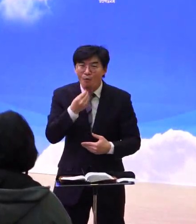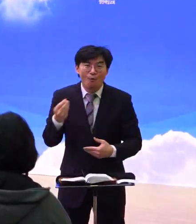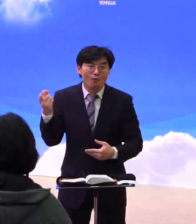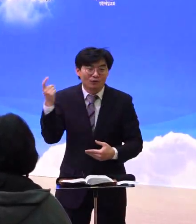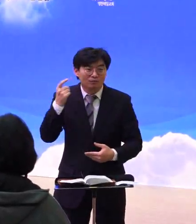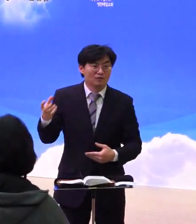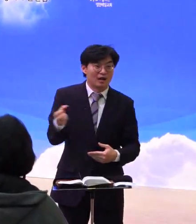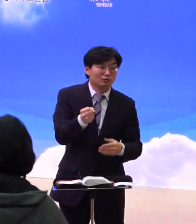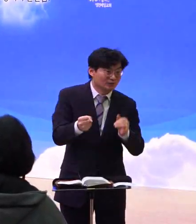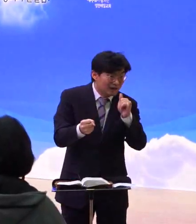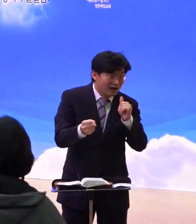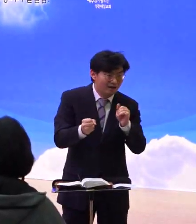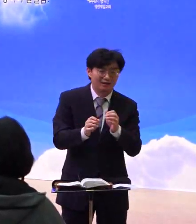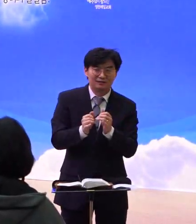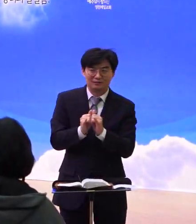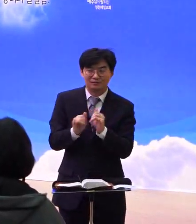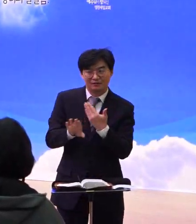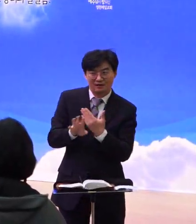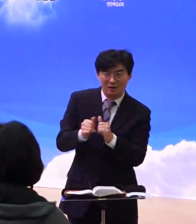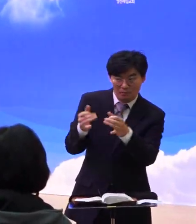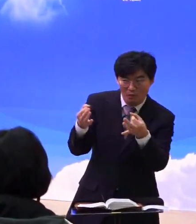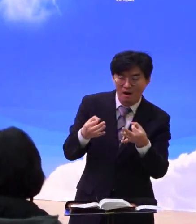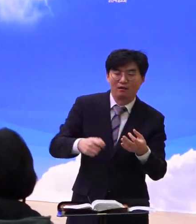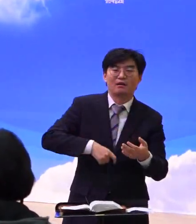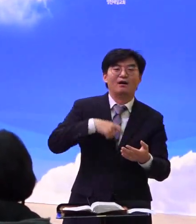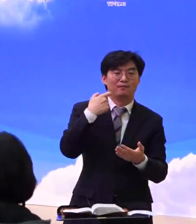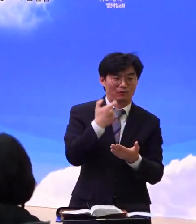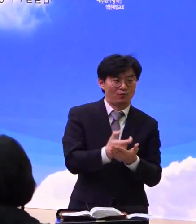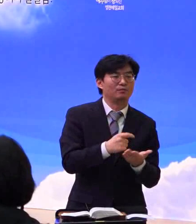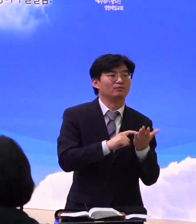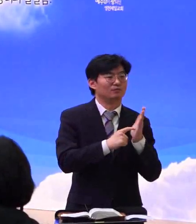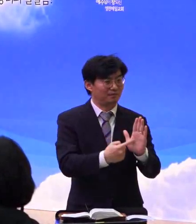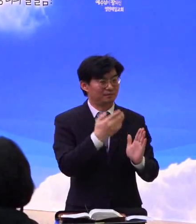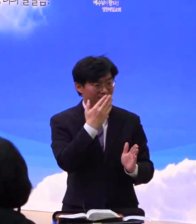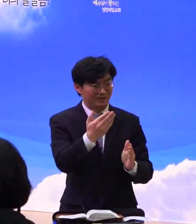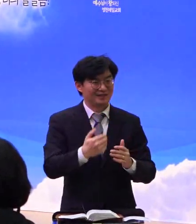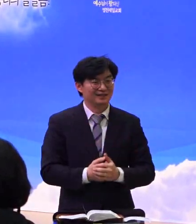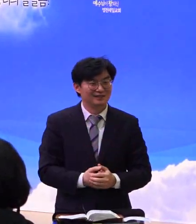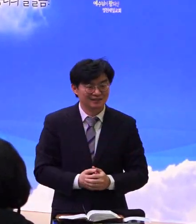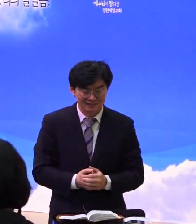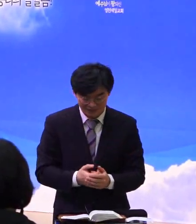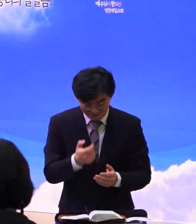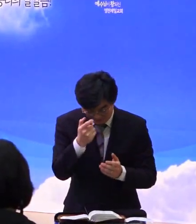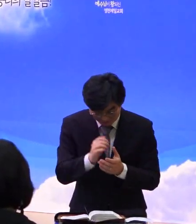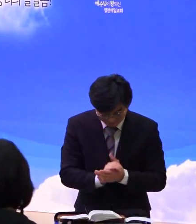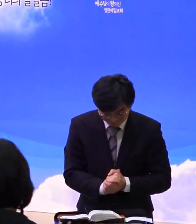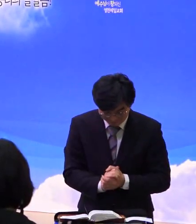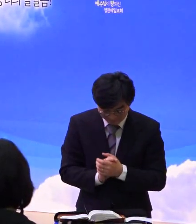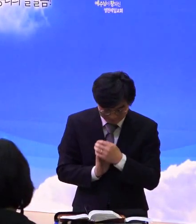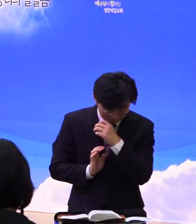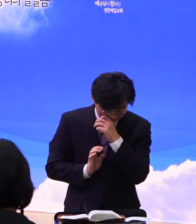것입니다. 그렇게 복음을 증거하며 살아가는 여러분 될 수 있기를 바랍니다. 기도하겠습니다.